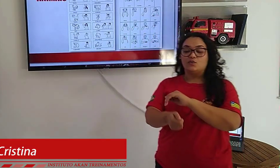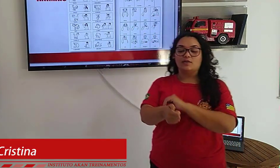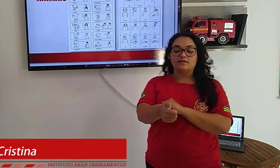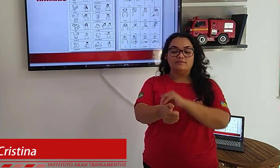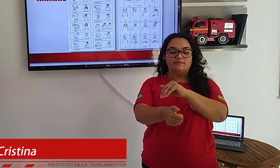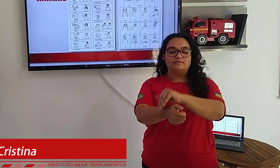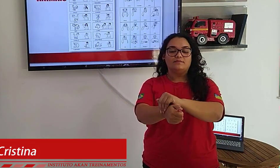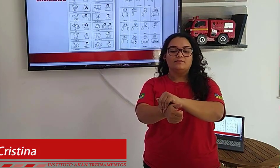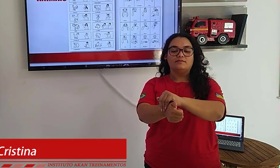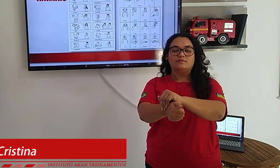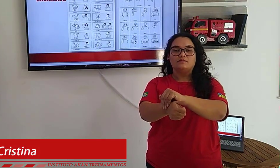Tartaruga.